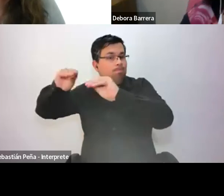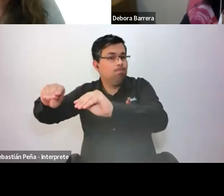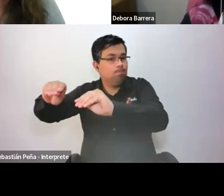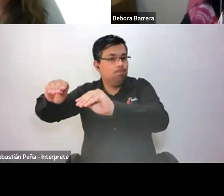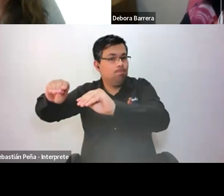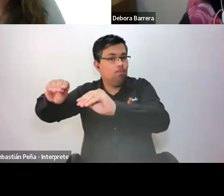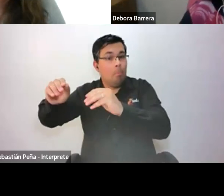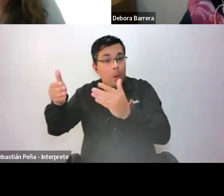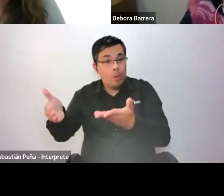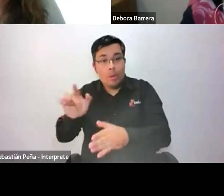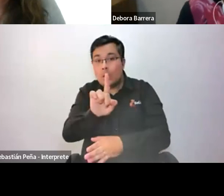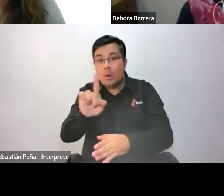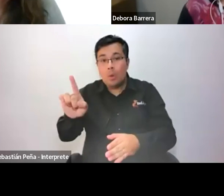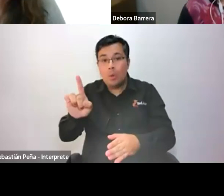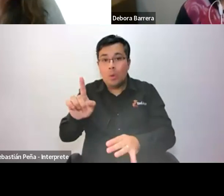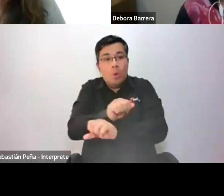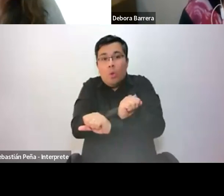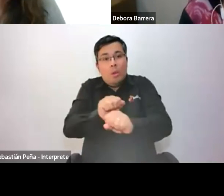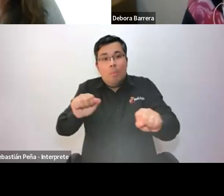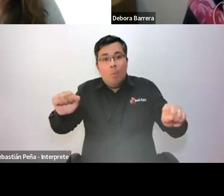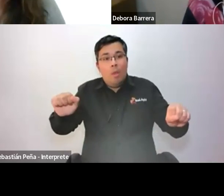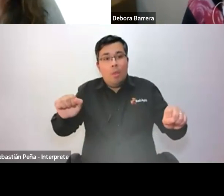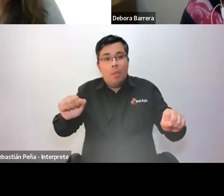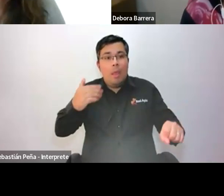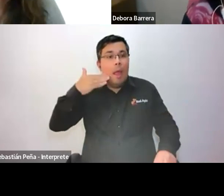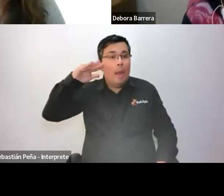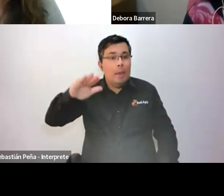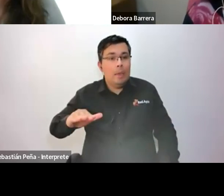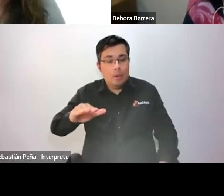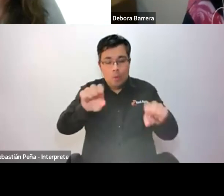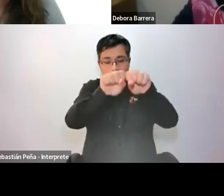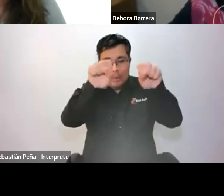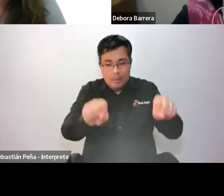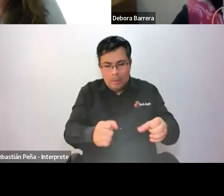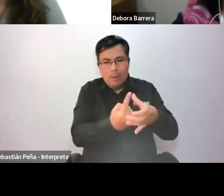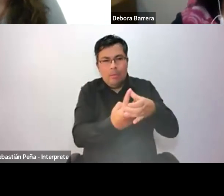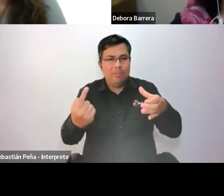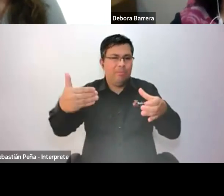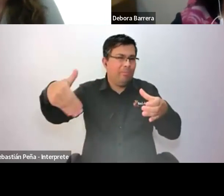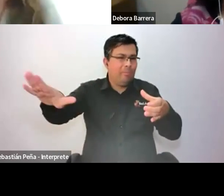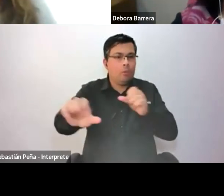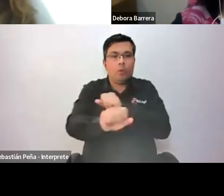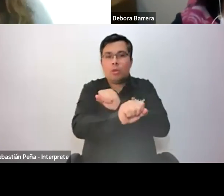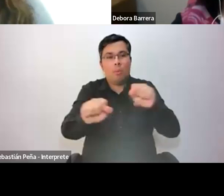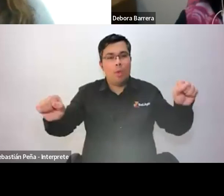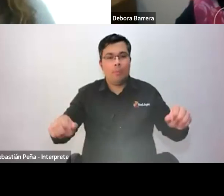podemos simplemente sacar del sistema educativo al eso.